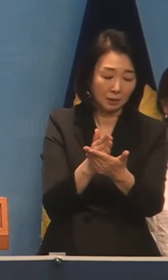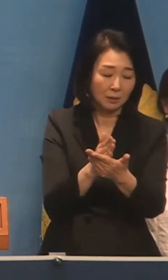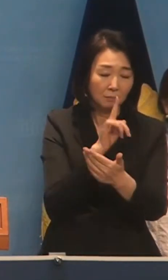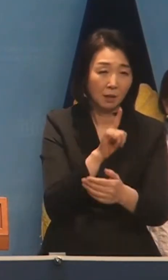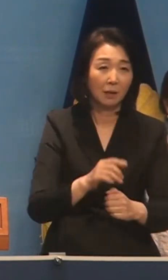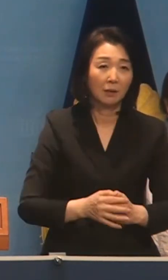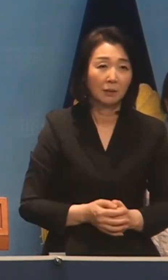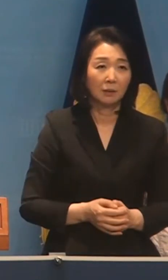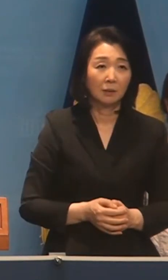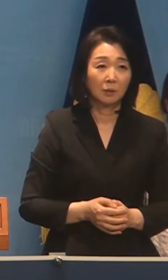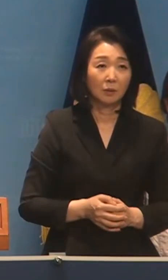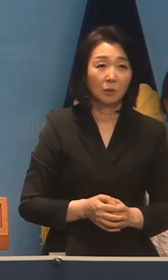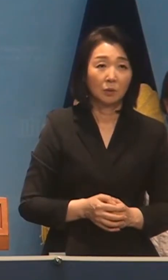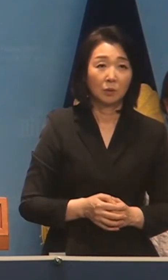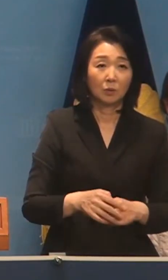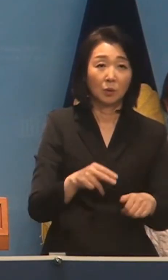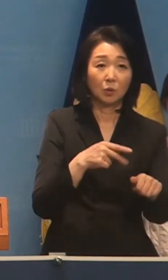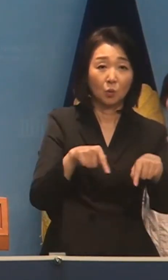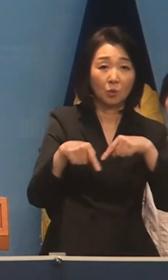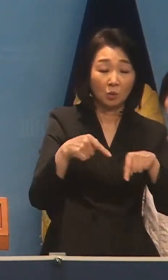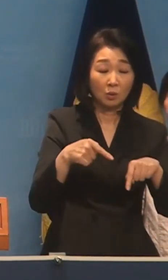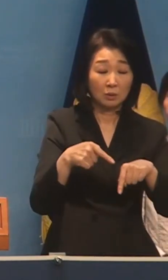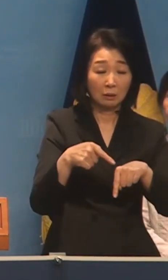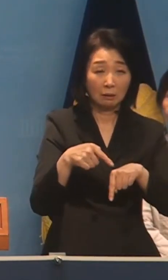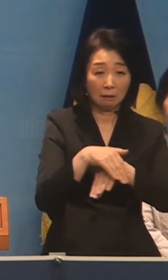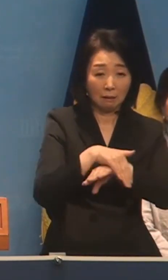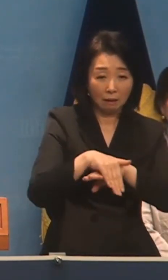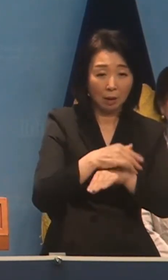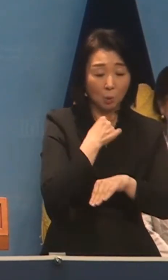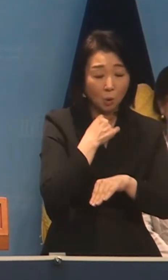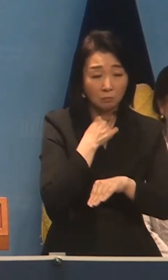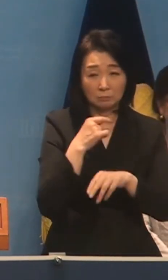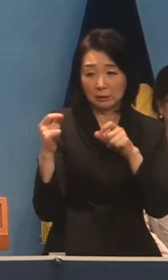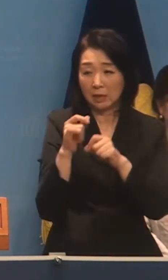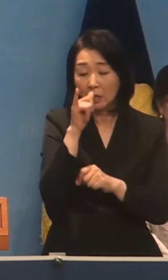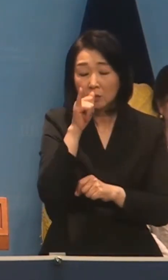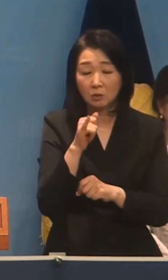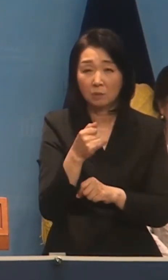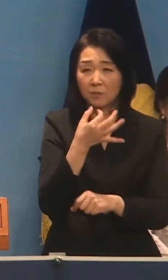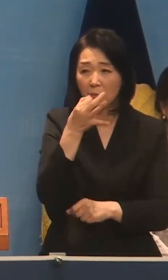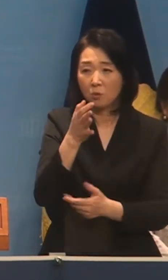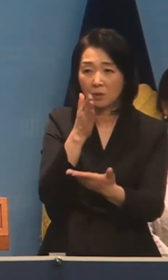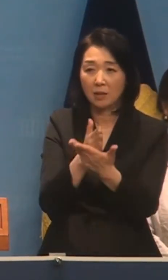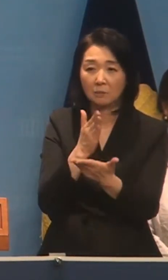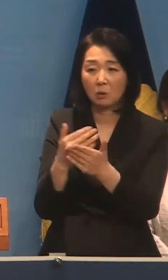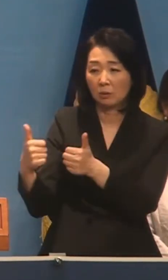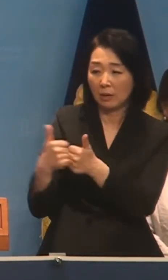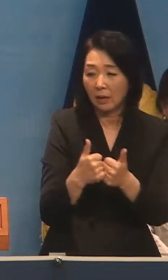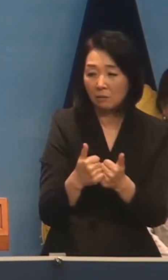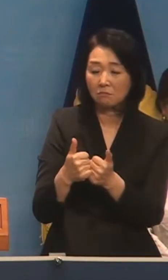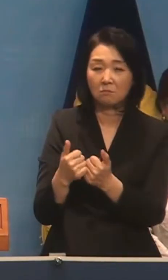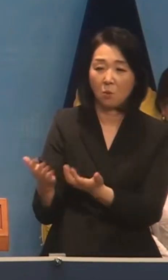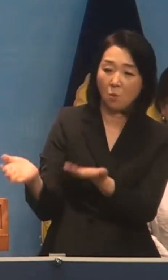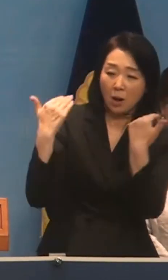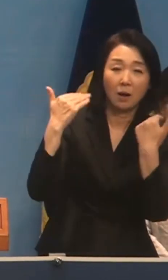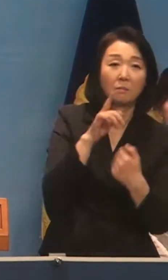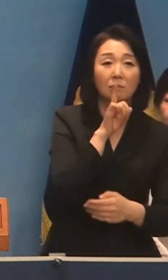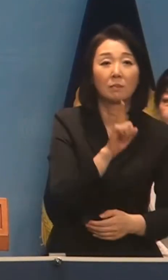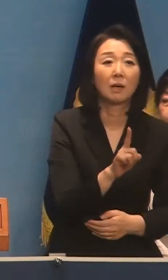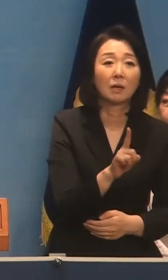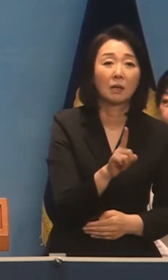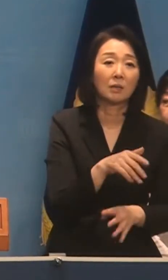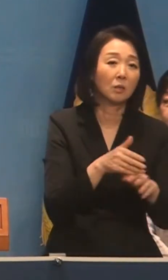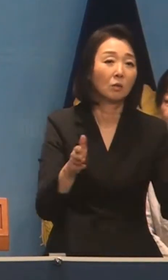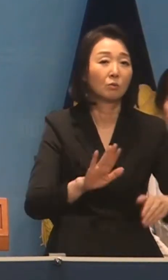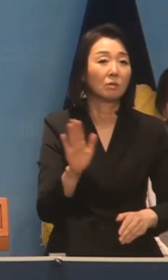교육정책을 가장 가까이서 실행하는 당사자임에도 목소리 내지 말고 따르기만을 요구하고 있습니다. 이것은